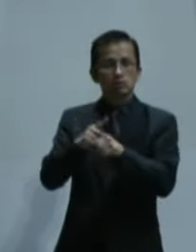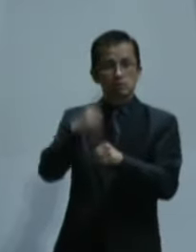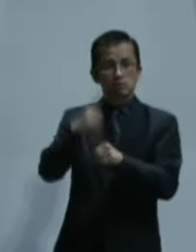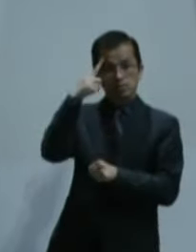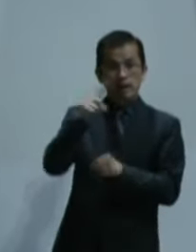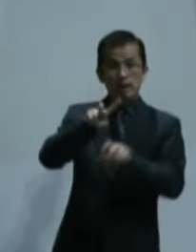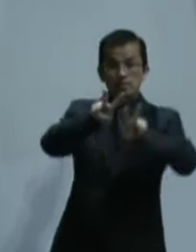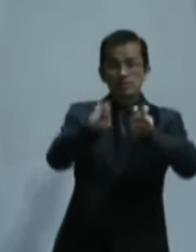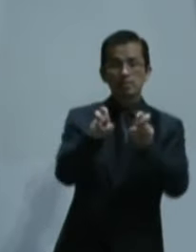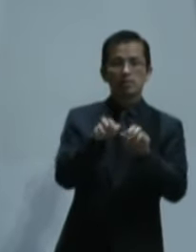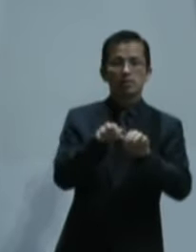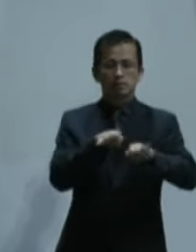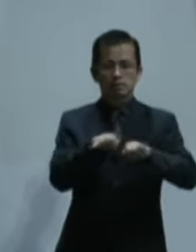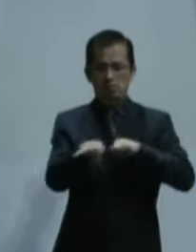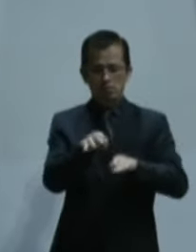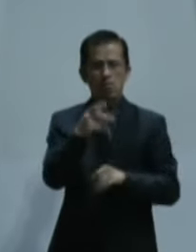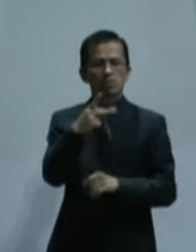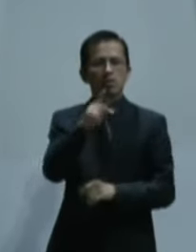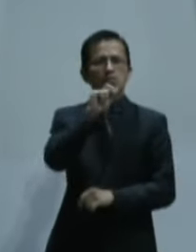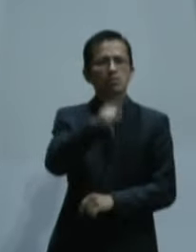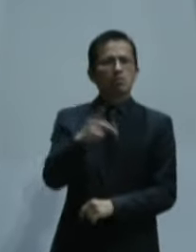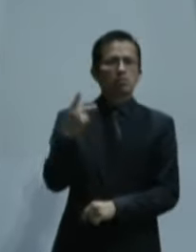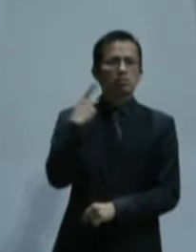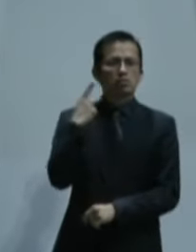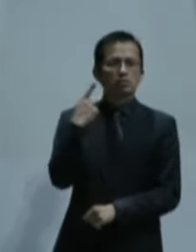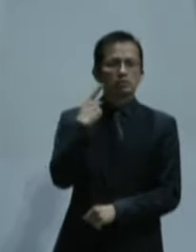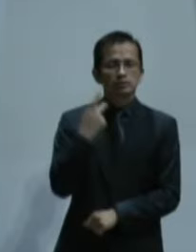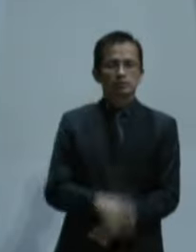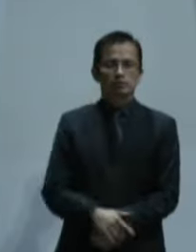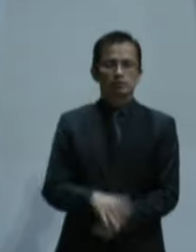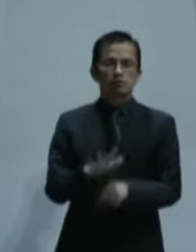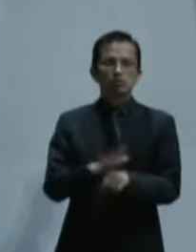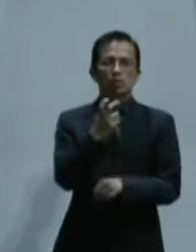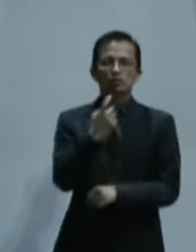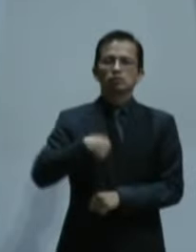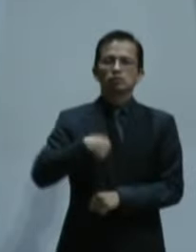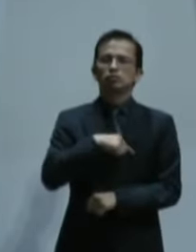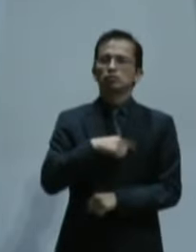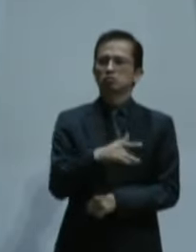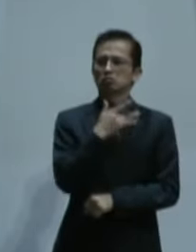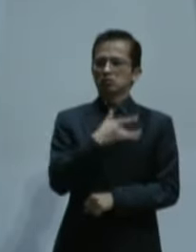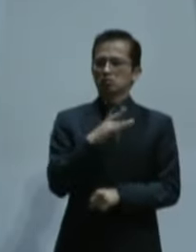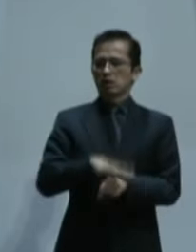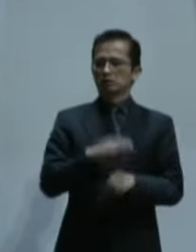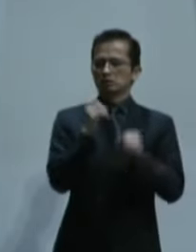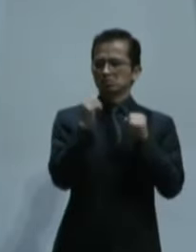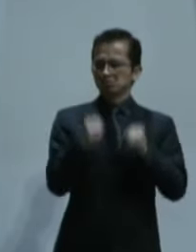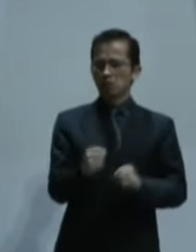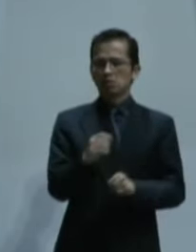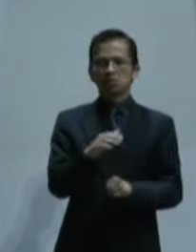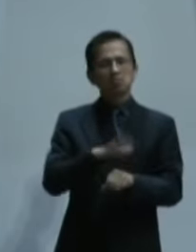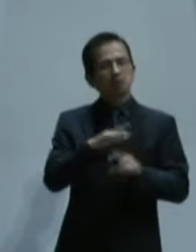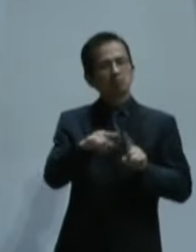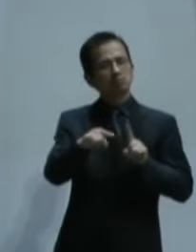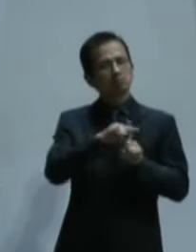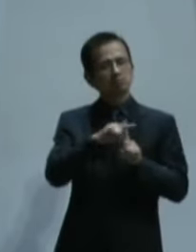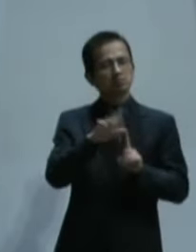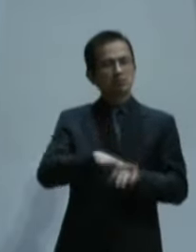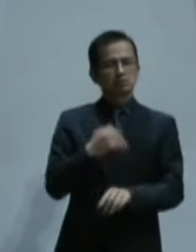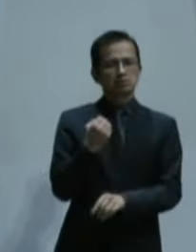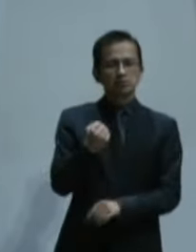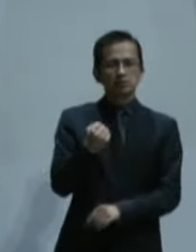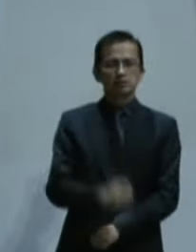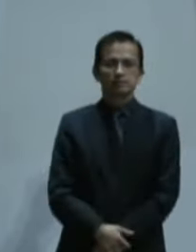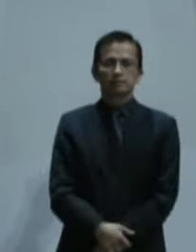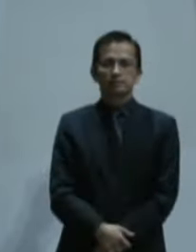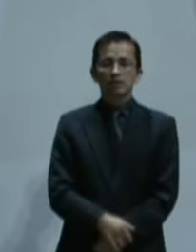en lo laboral como en lo político lo que nos hace ser más seguras más positivas y más fuertes